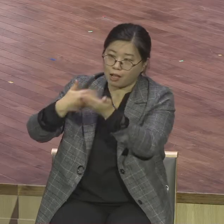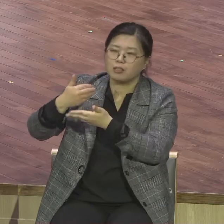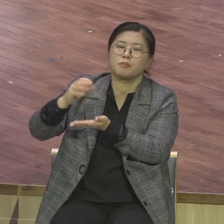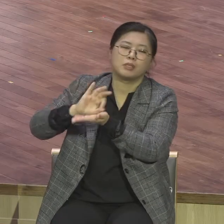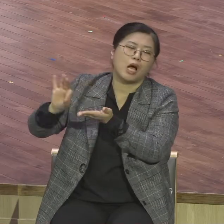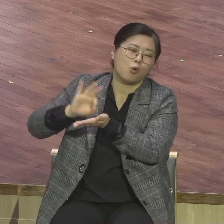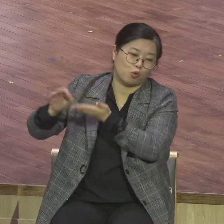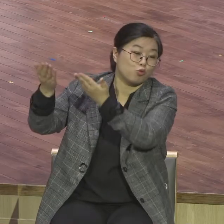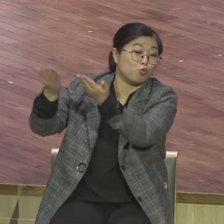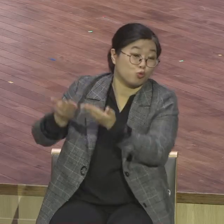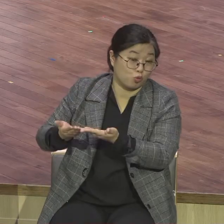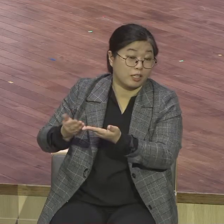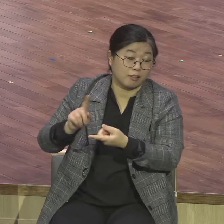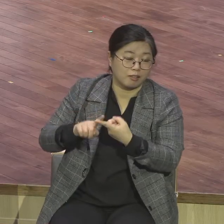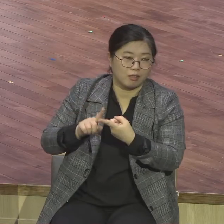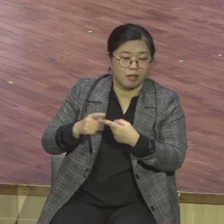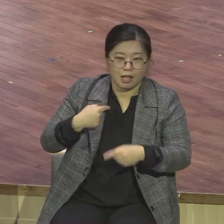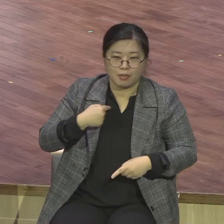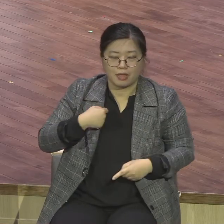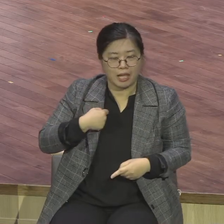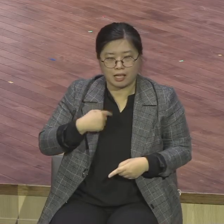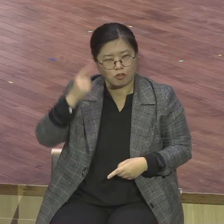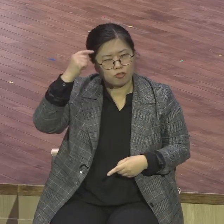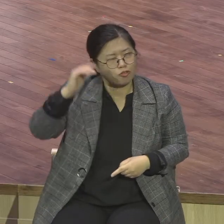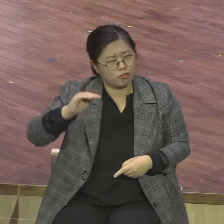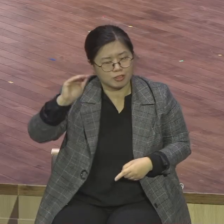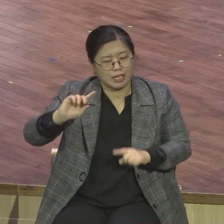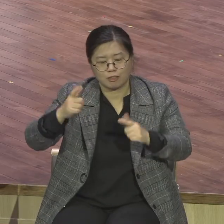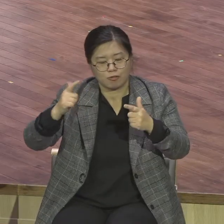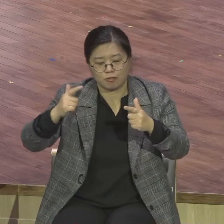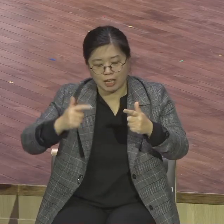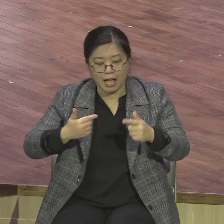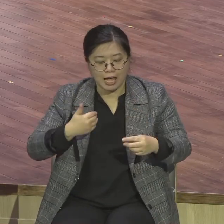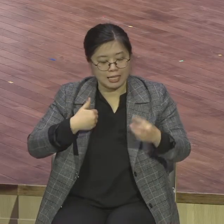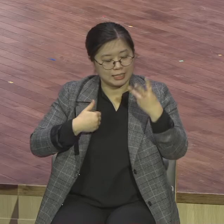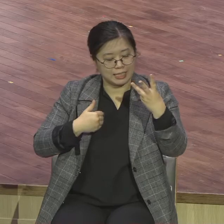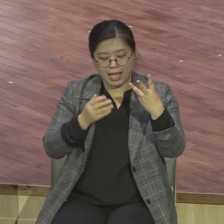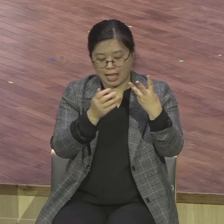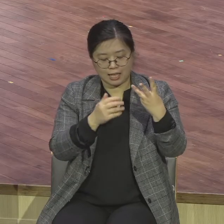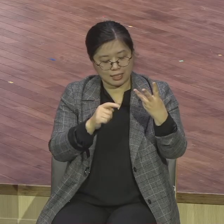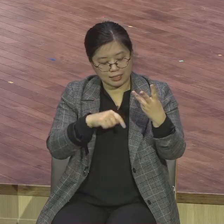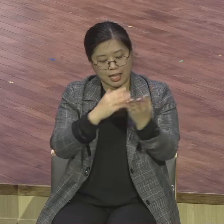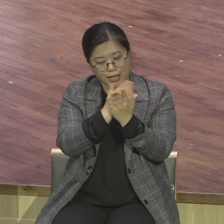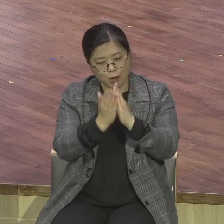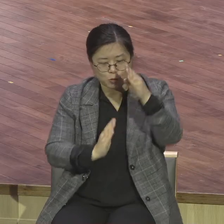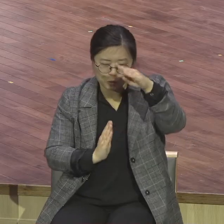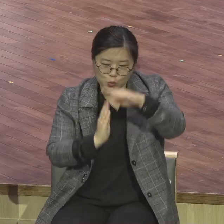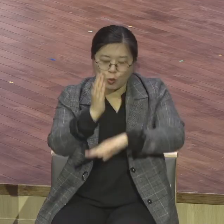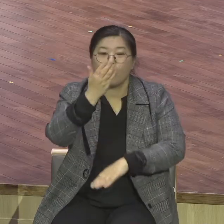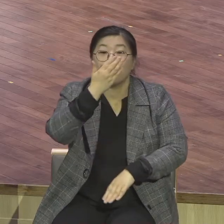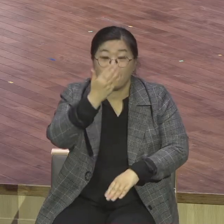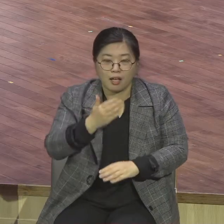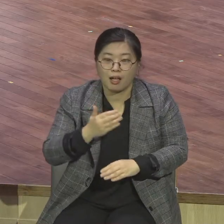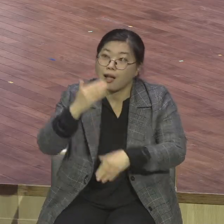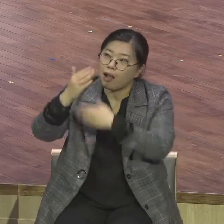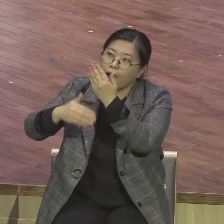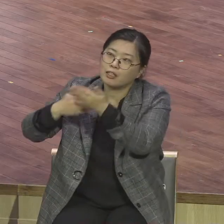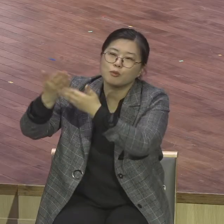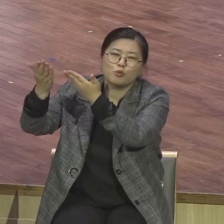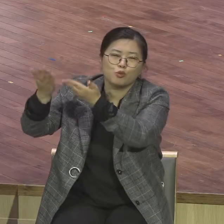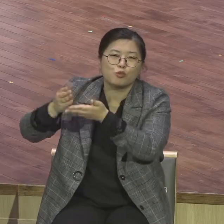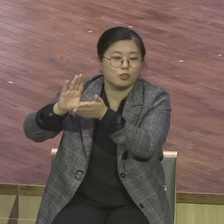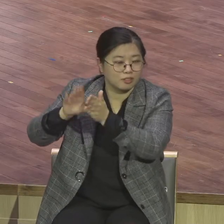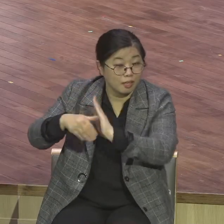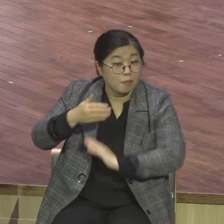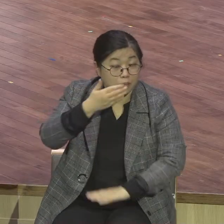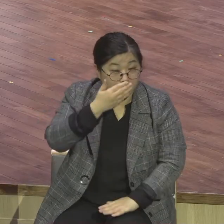그래서 이것은 나의 수준으로 되는 게 아니라 전능자 하나님이 주셔야만 가능한 거예요.